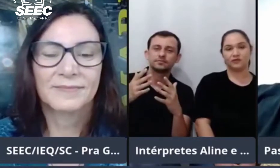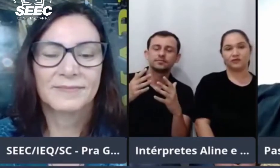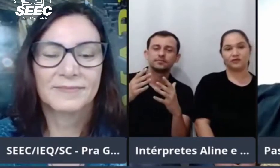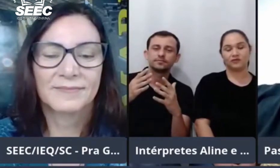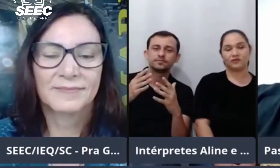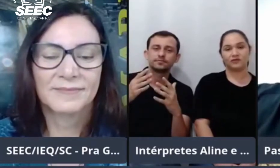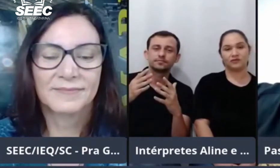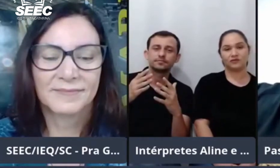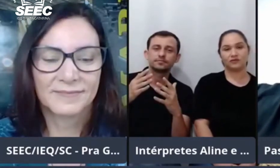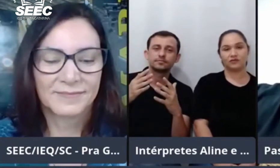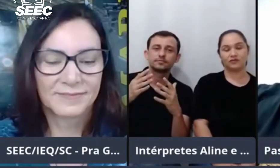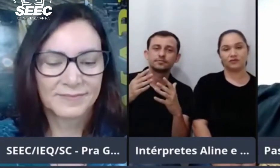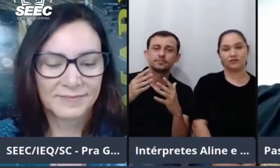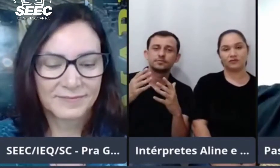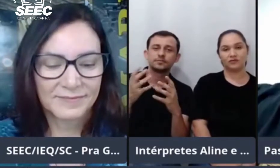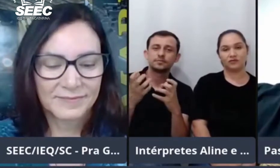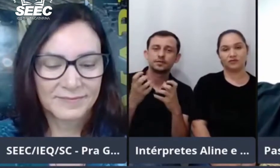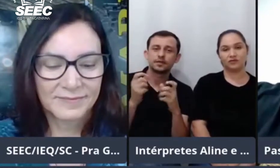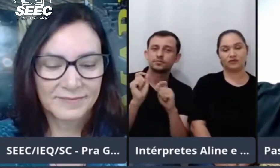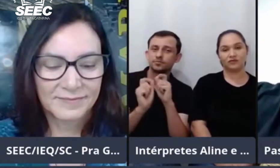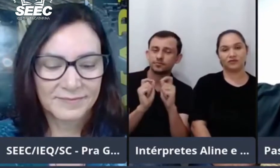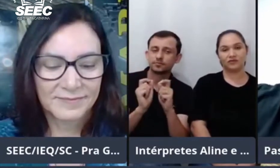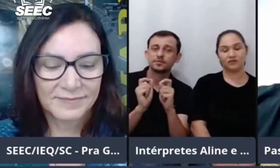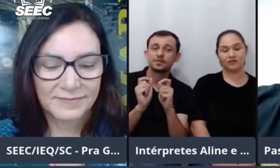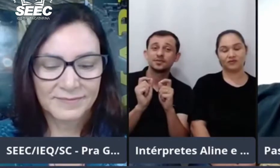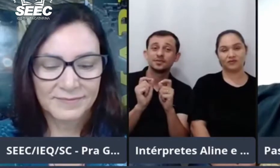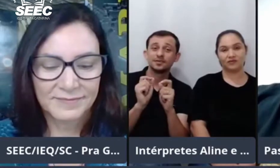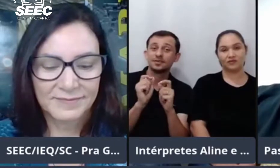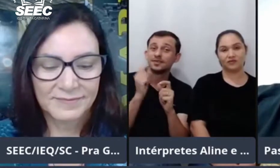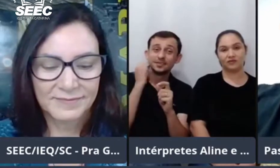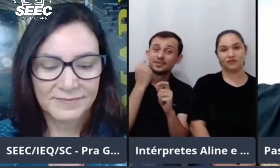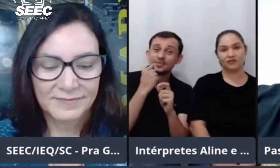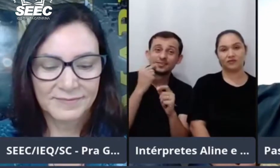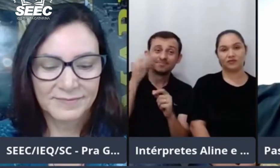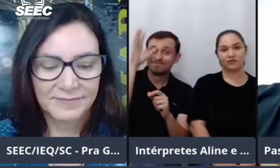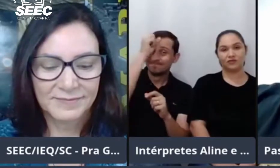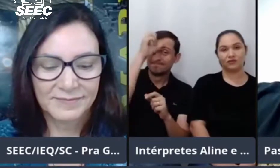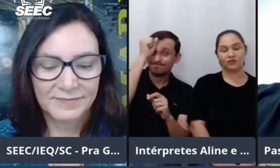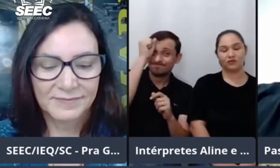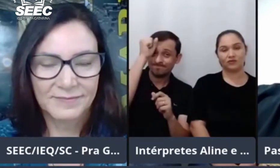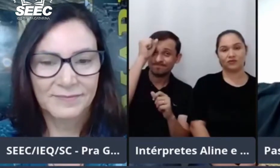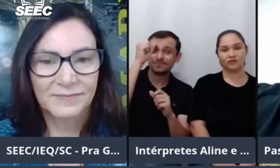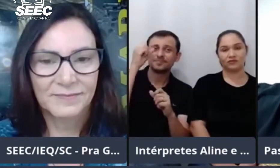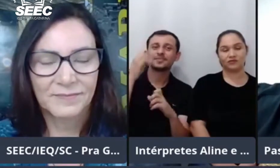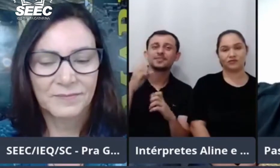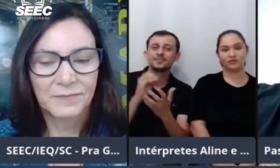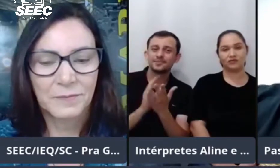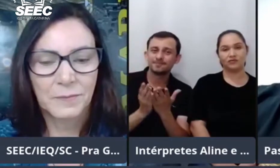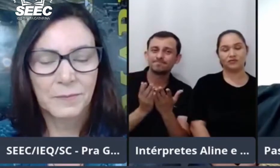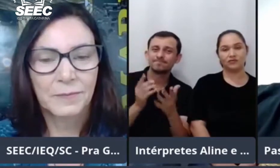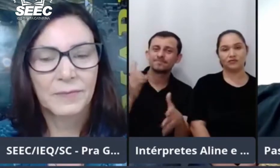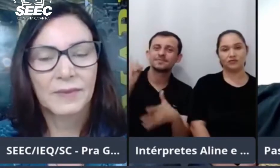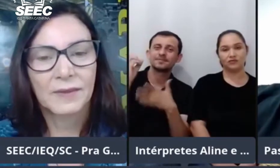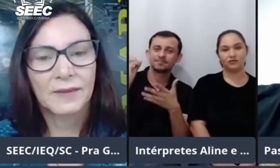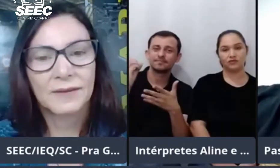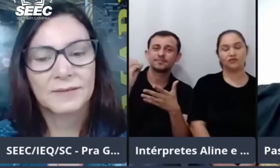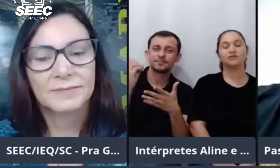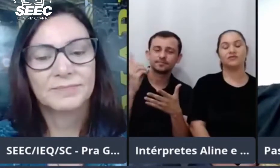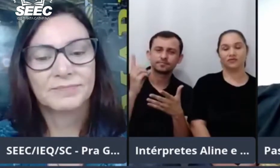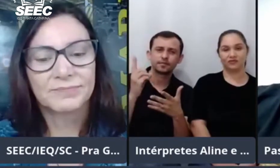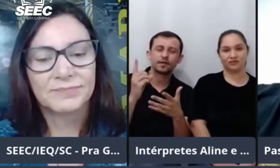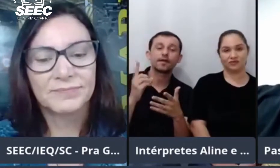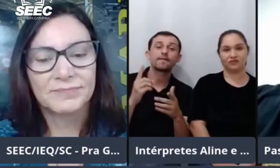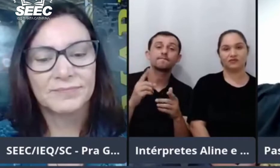do surdo, né? Posso relatar até algumas experiências pelas quais a gente viveu, não só com os surdos, mas com alguns que chegam na igreja. Na